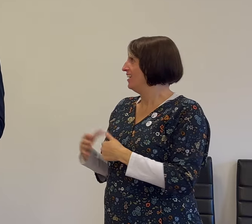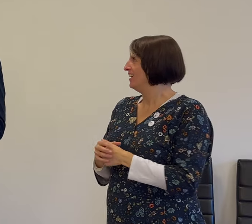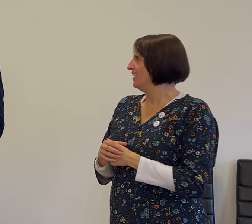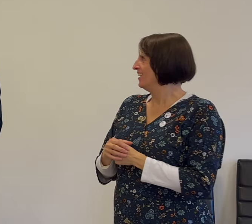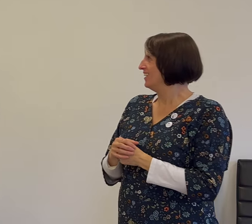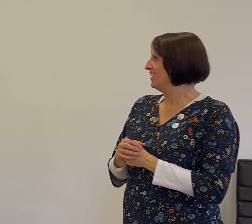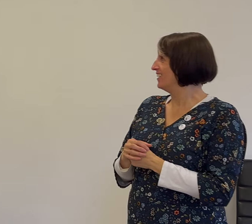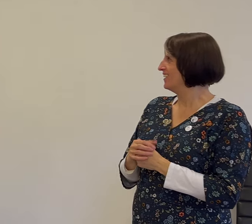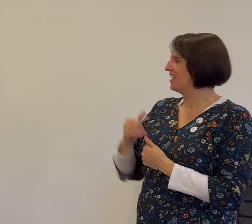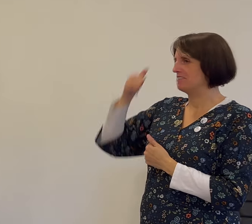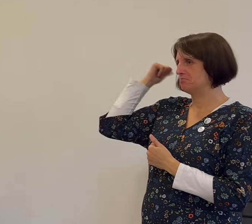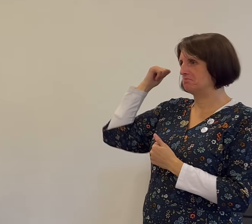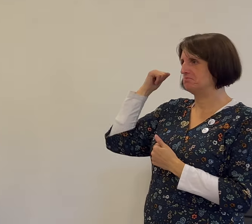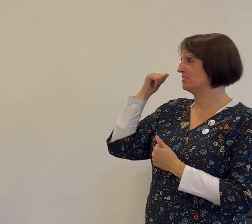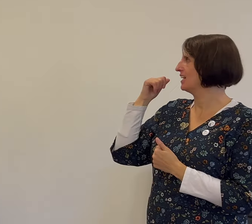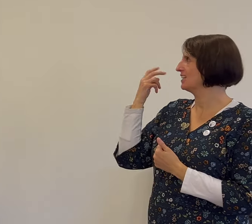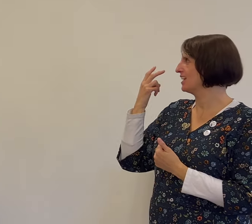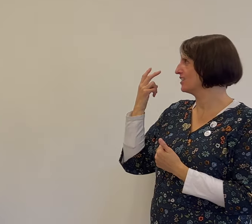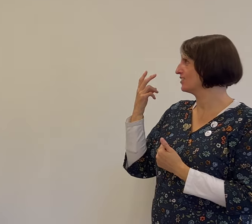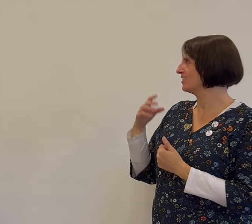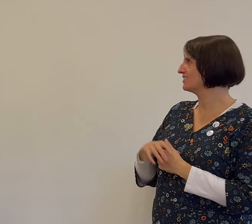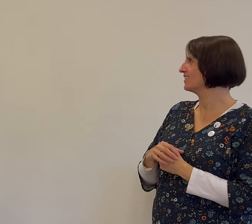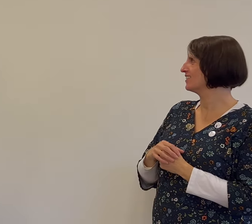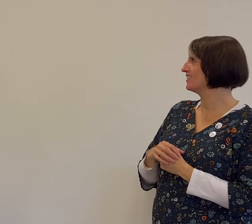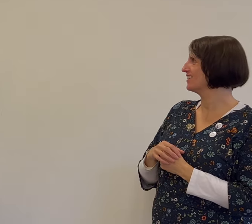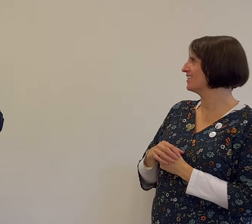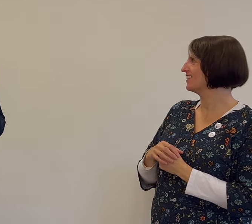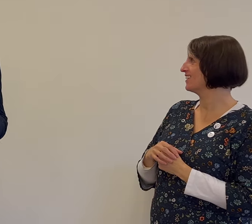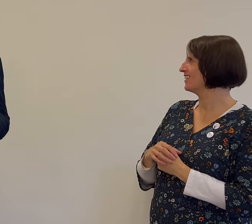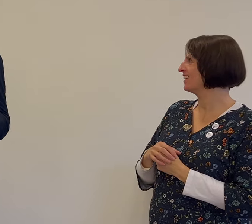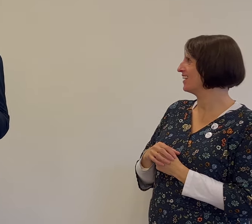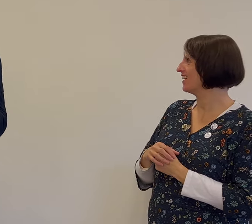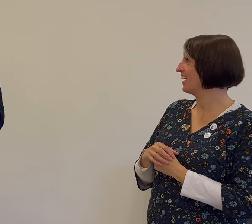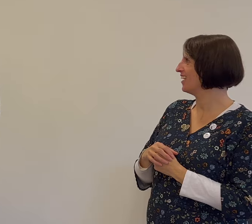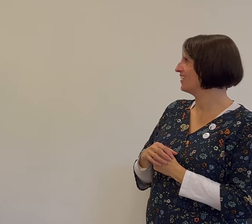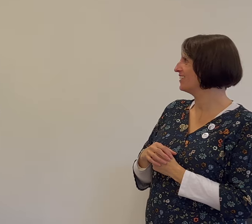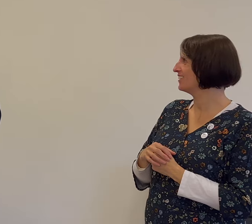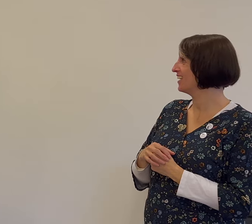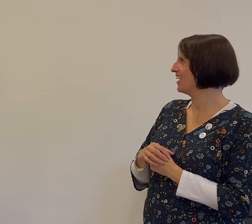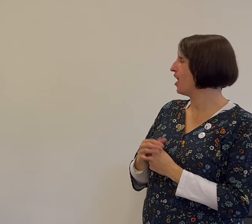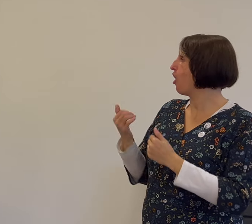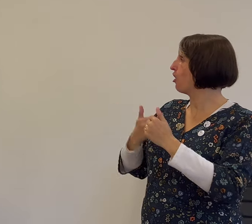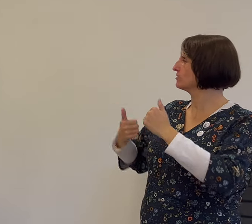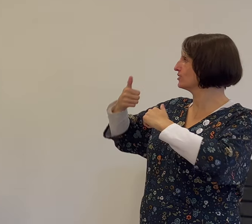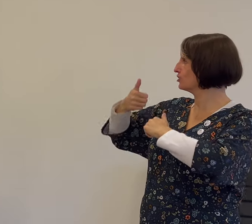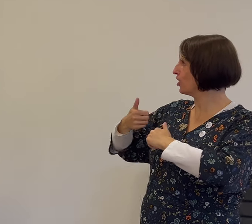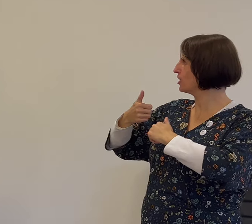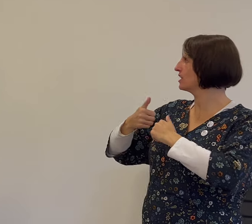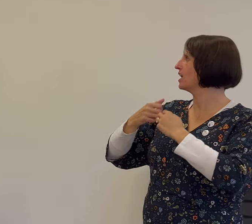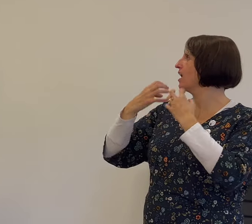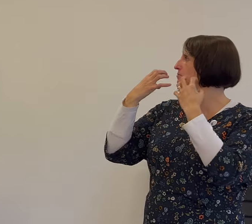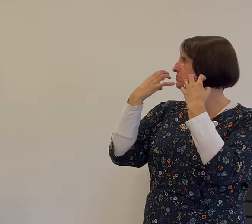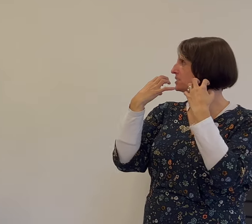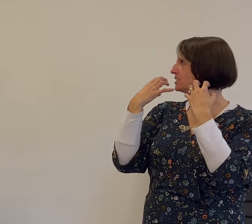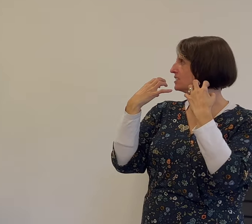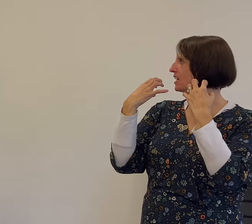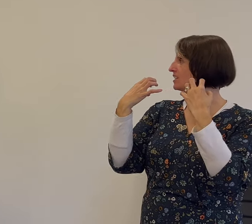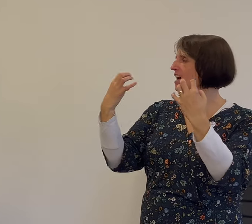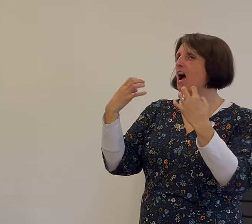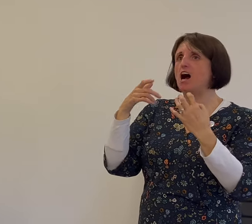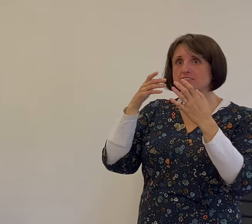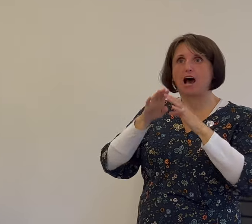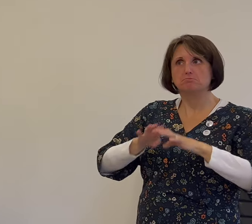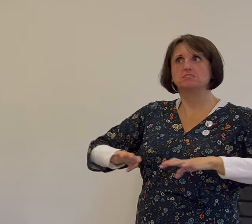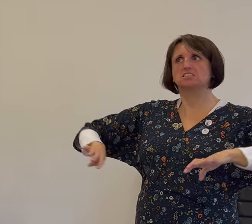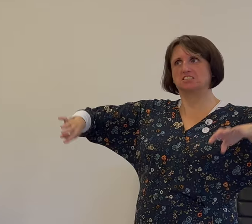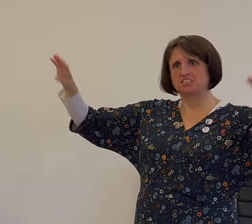oni nic nerozumí. Tak to zkoušejí, jak to jsou udivení, jaká tam je krásná akustika. Jak v tom údolí to je opravdu slyšet